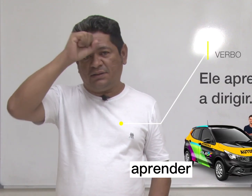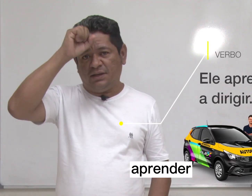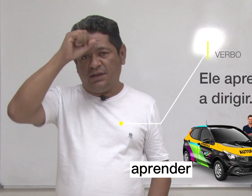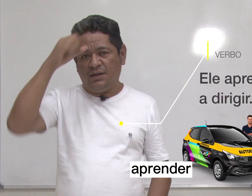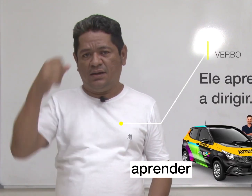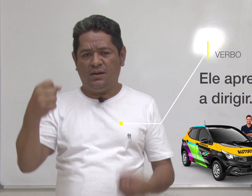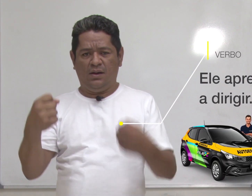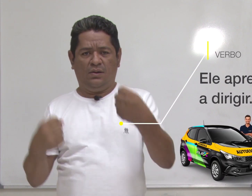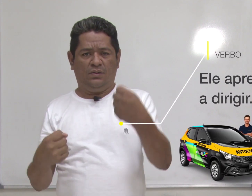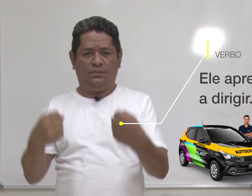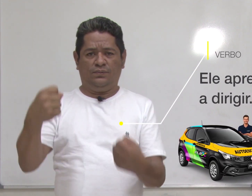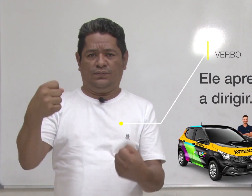aprender